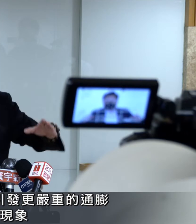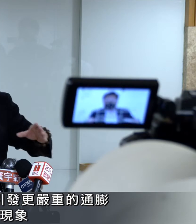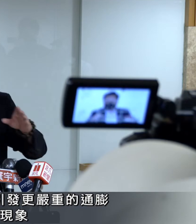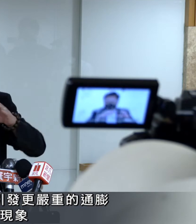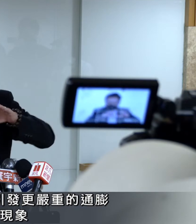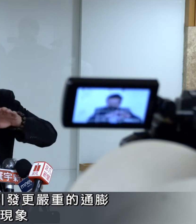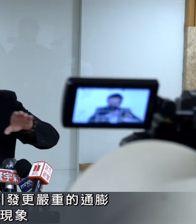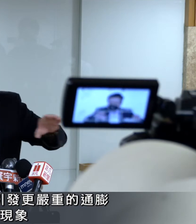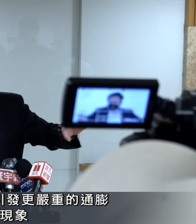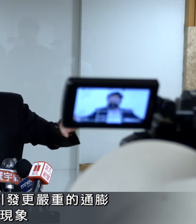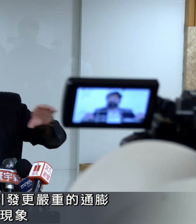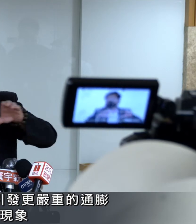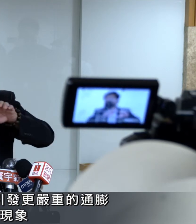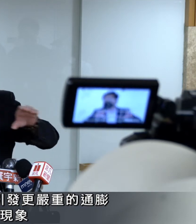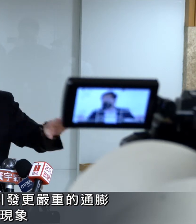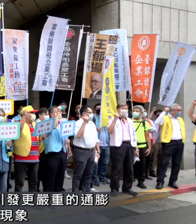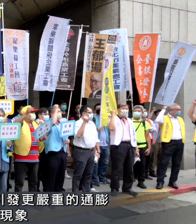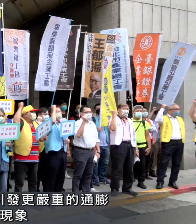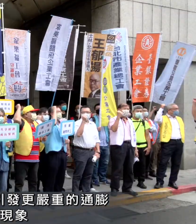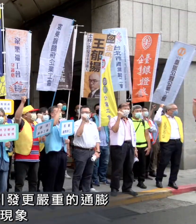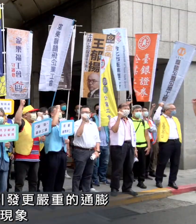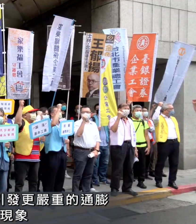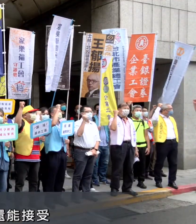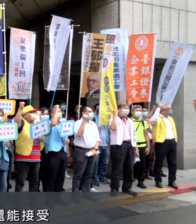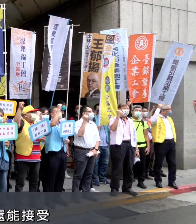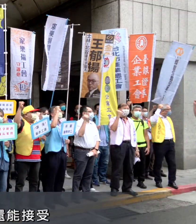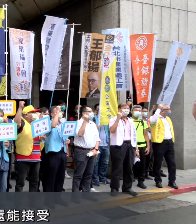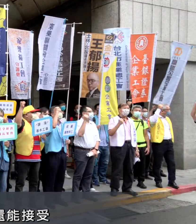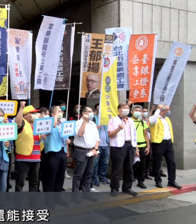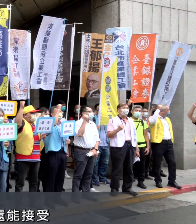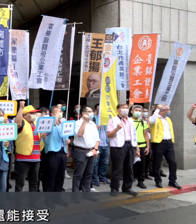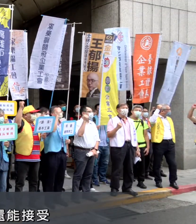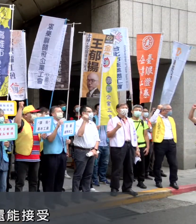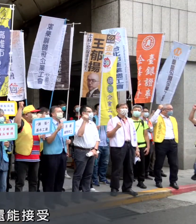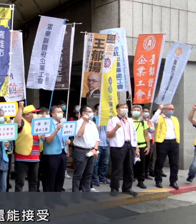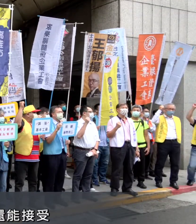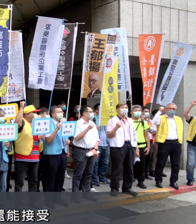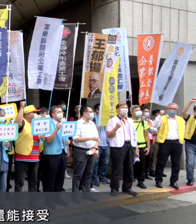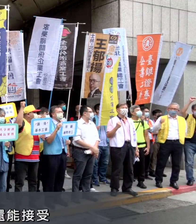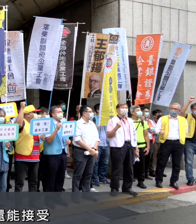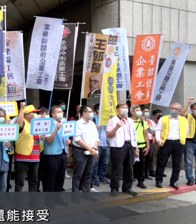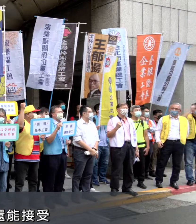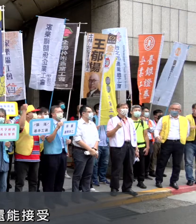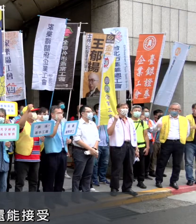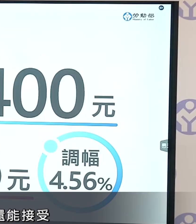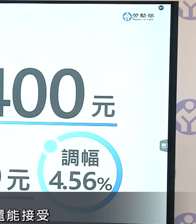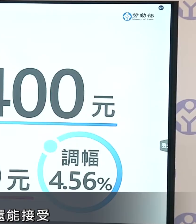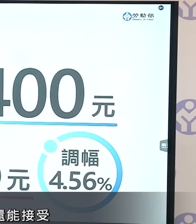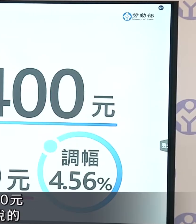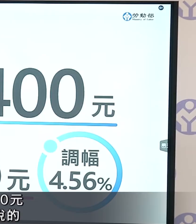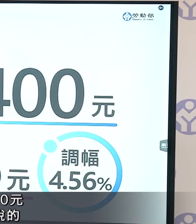失业、缺工等现象。劳团则认为，结果虽然不满意，但还能接受。据媒体询